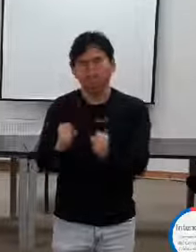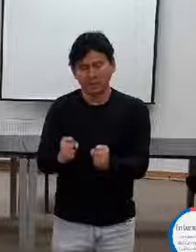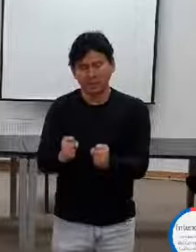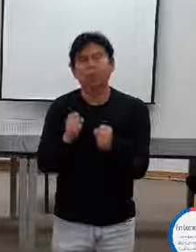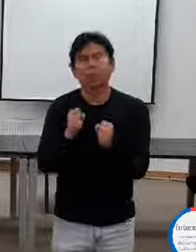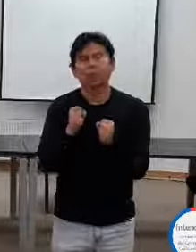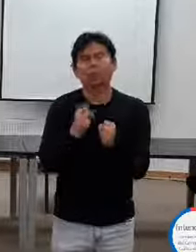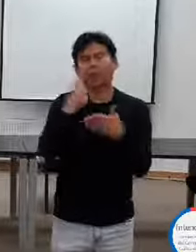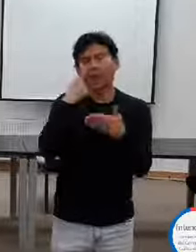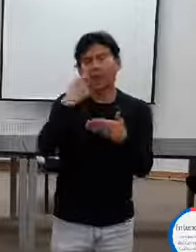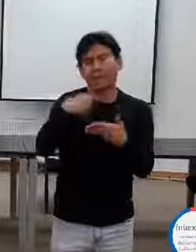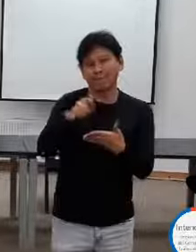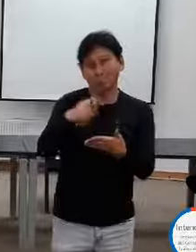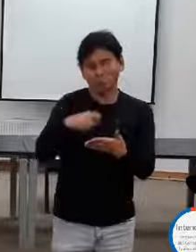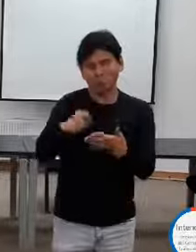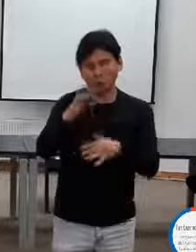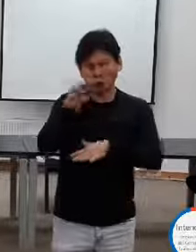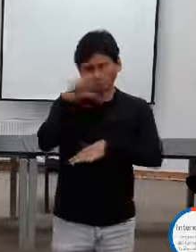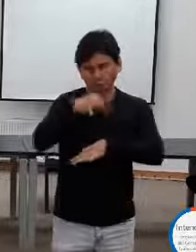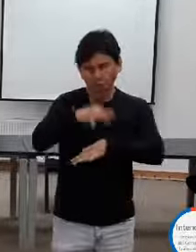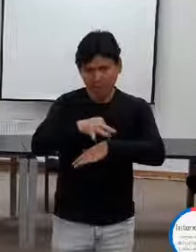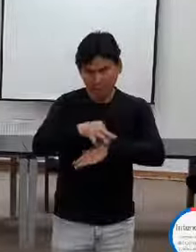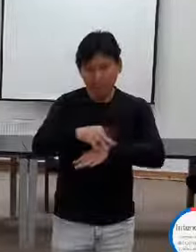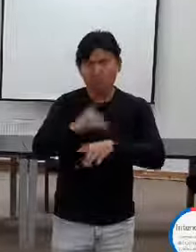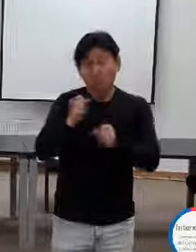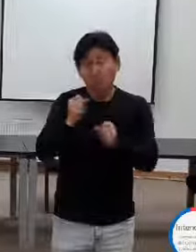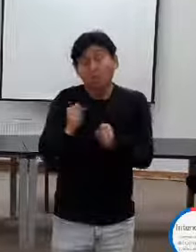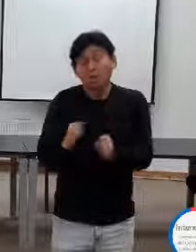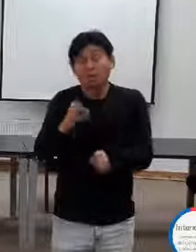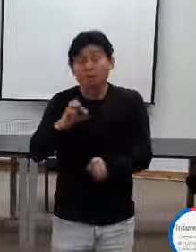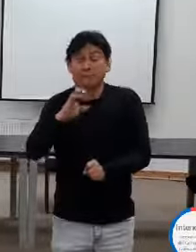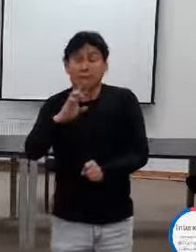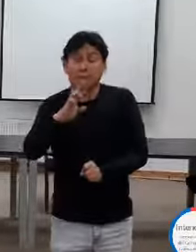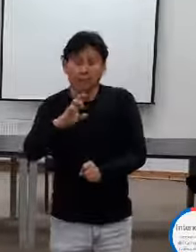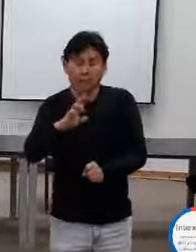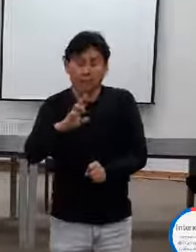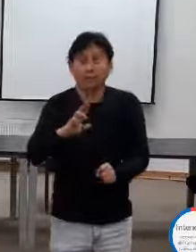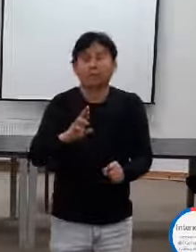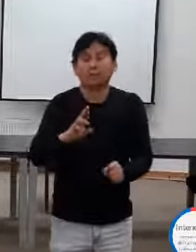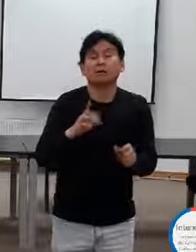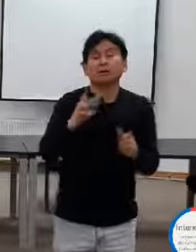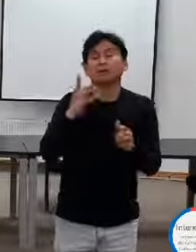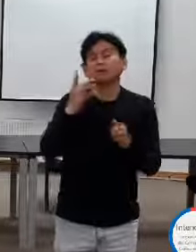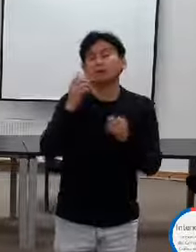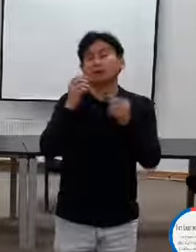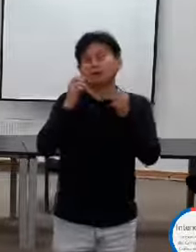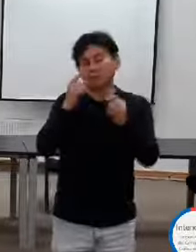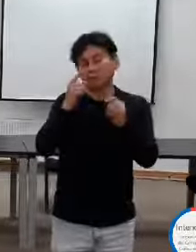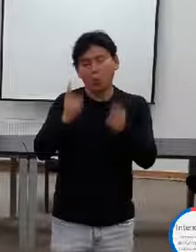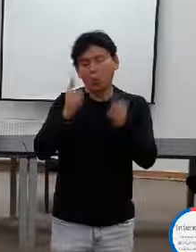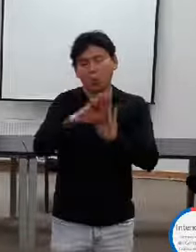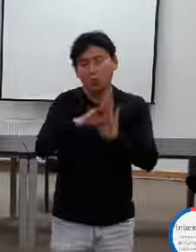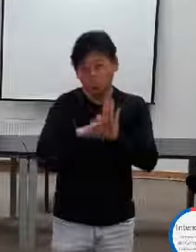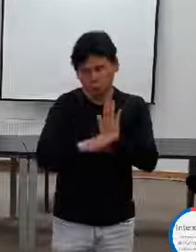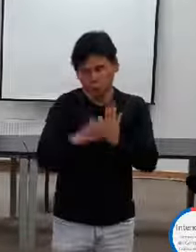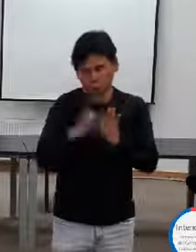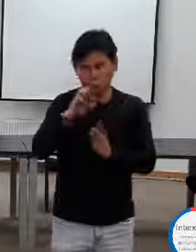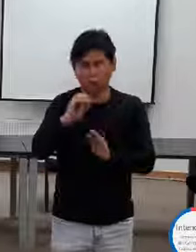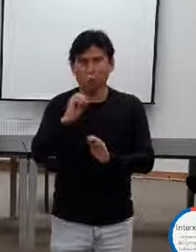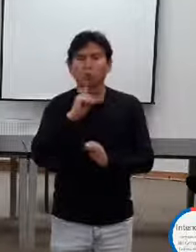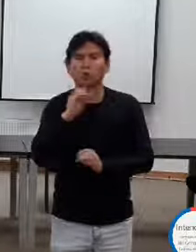determinando evaluaciones médicas y posibles exámenes de PCR de acuerdo a la indicación médica del